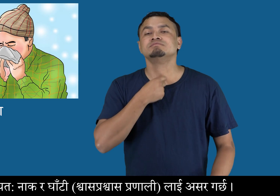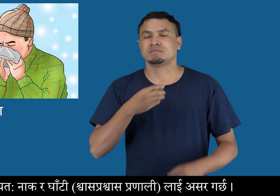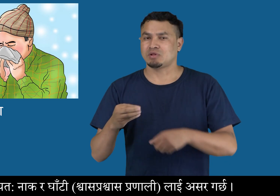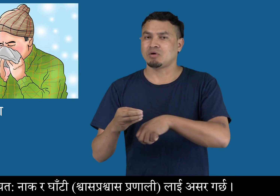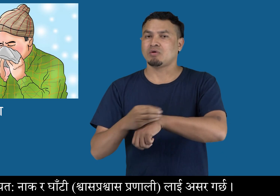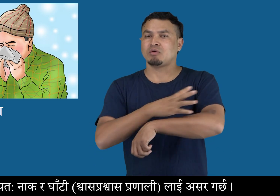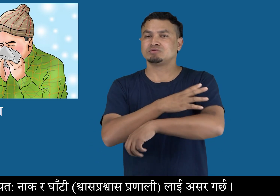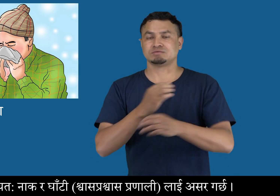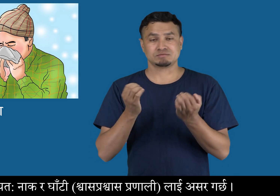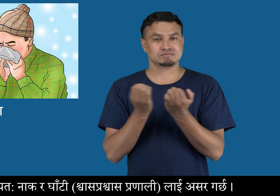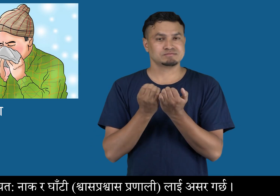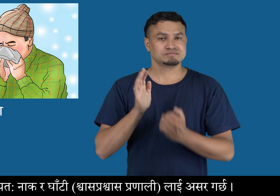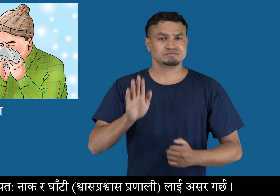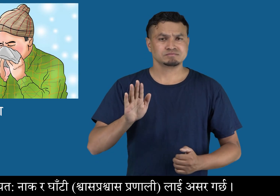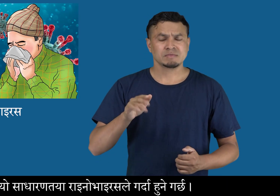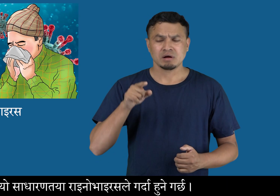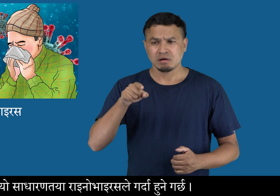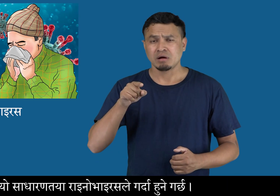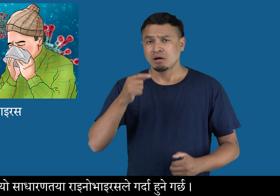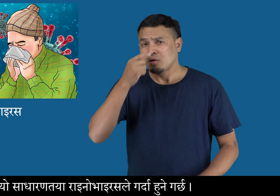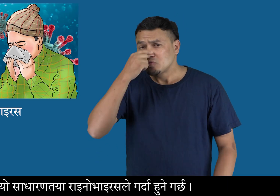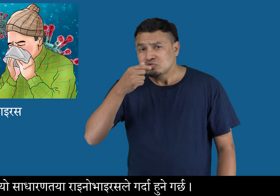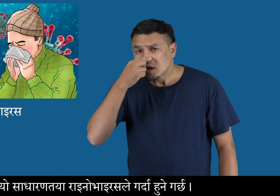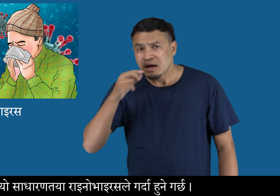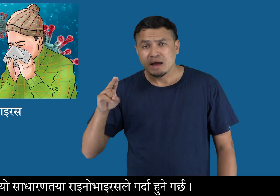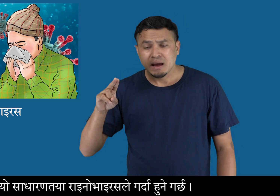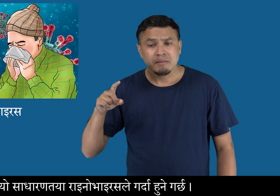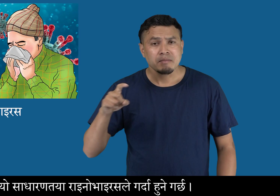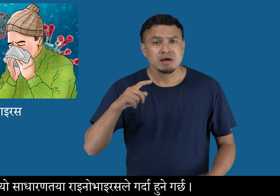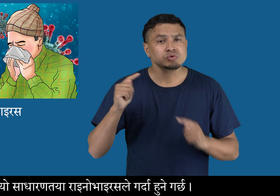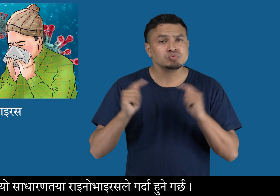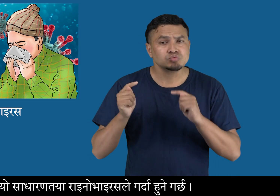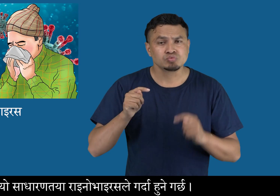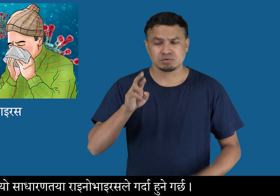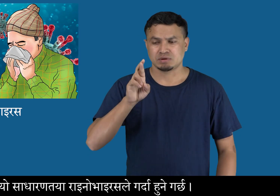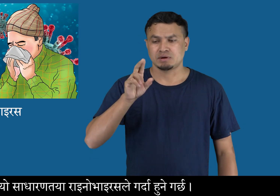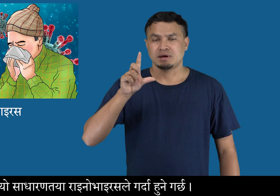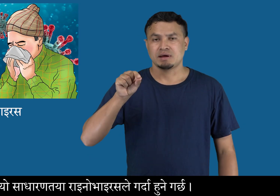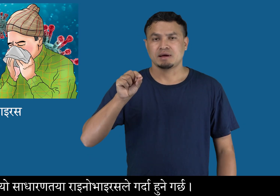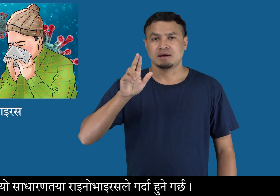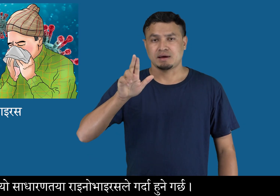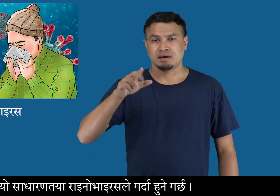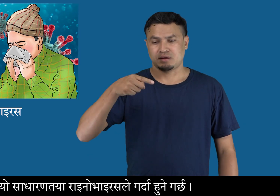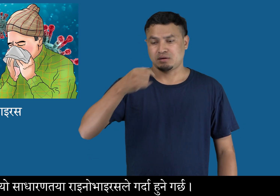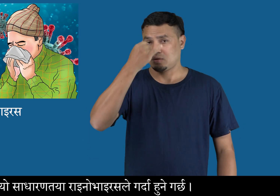असर गर्छ। यो साधारणतया राइनो भाइरसले गर्दा हुने गर्दछ।